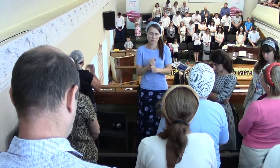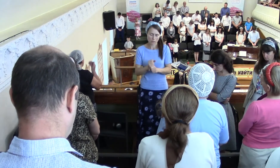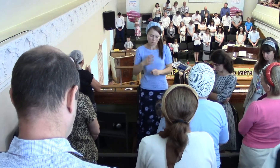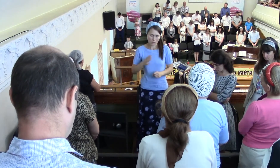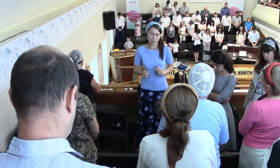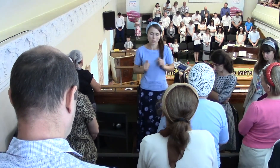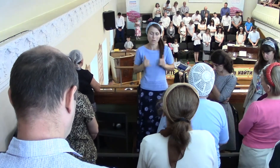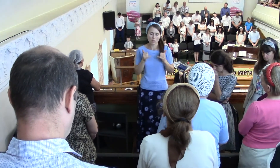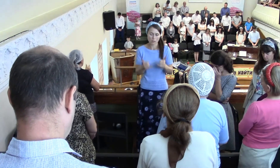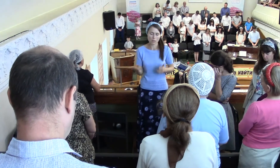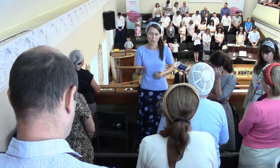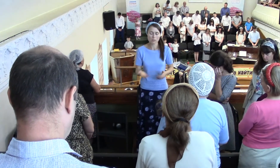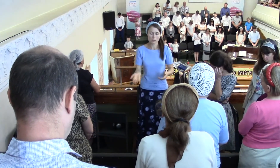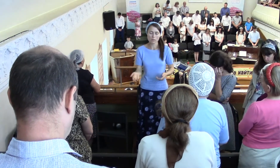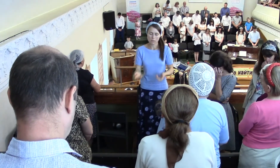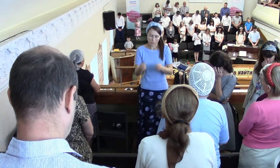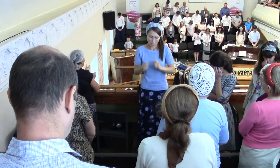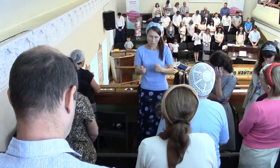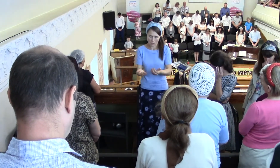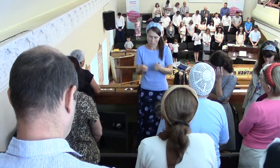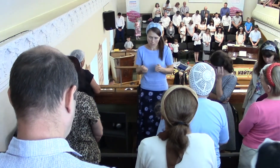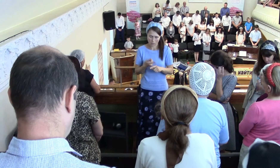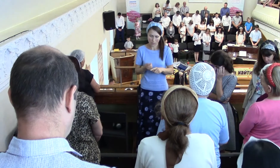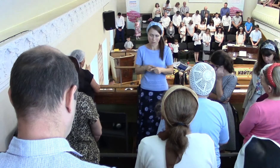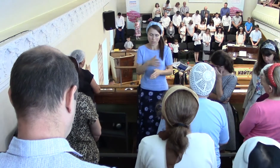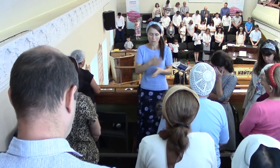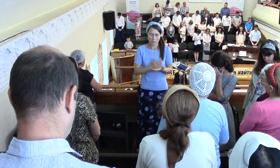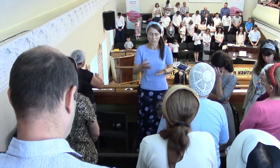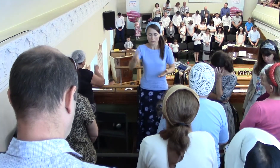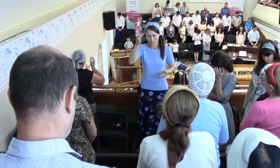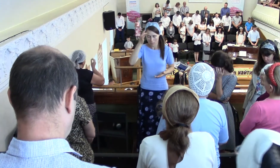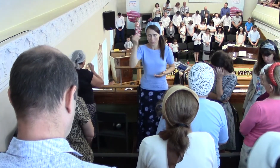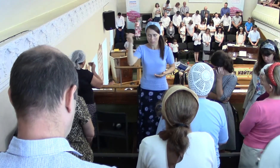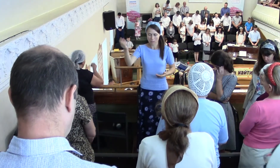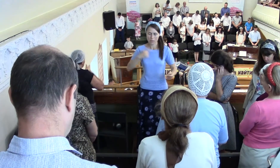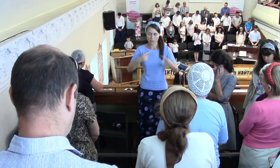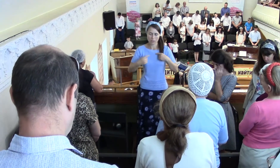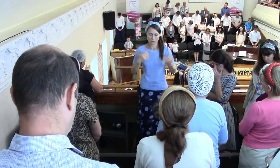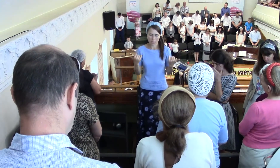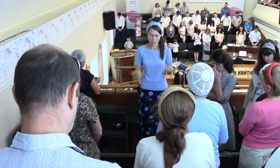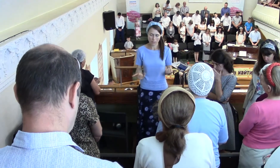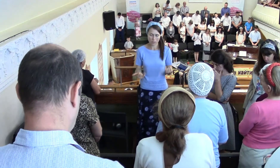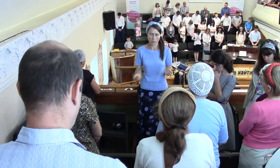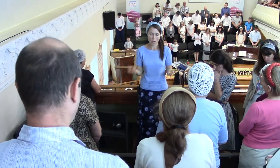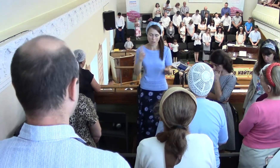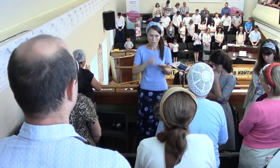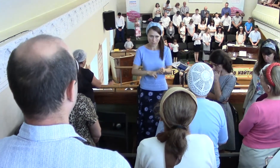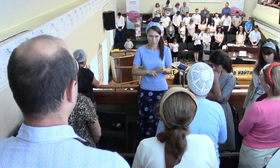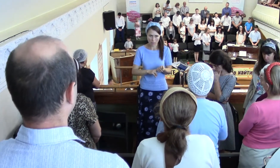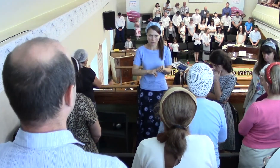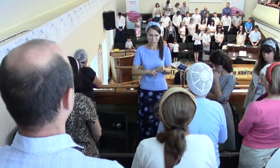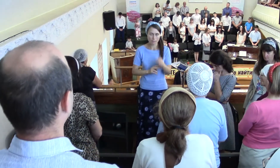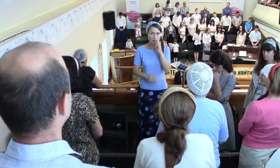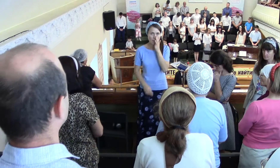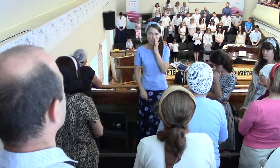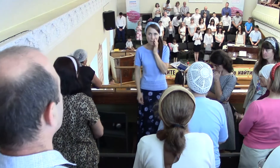нам принимать этот хлеб и вспоминать твои страдания сегодня. Аминь.